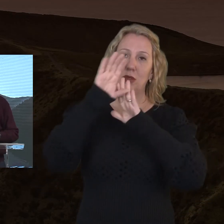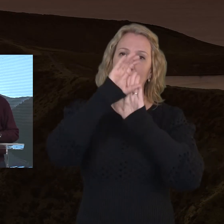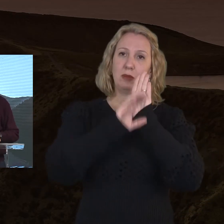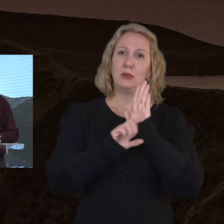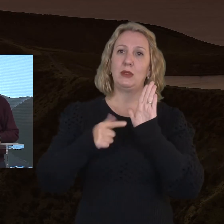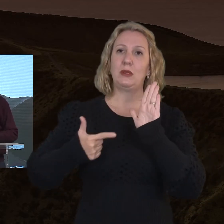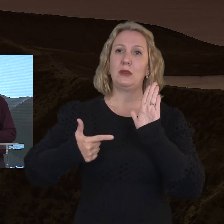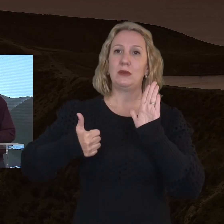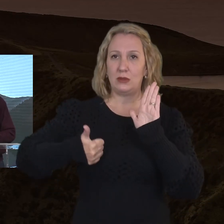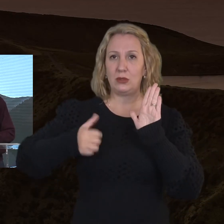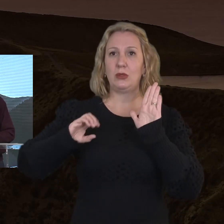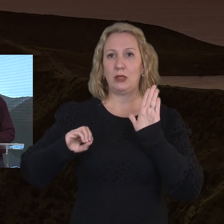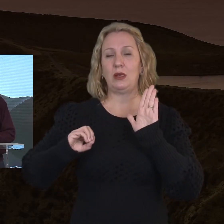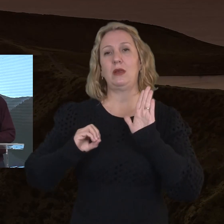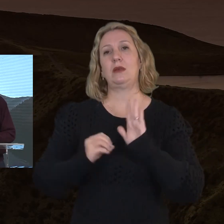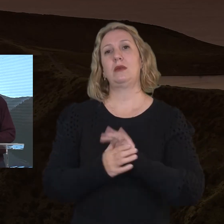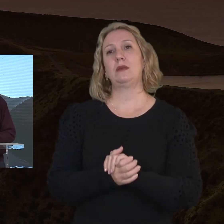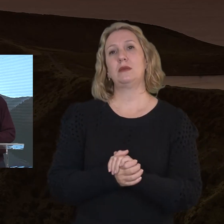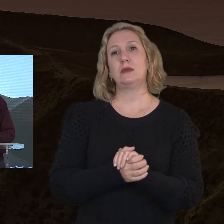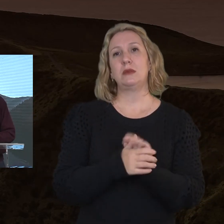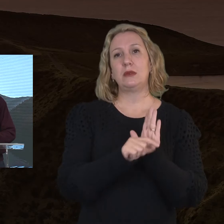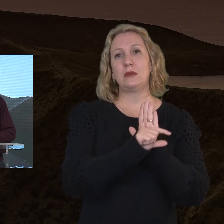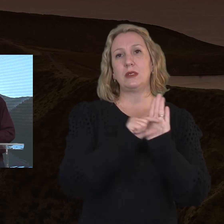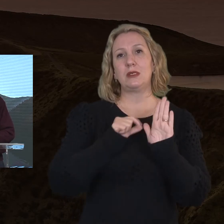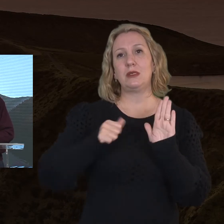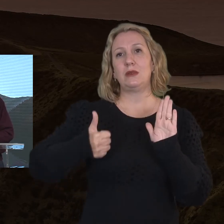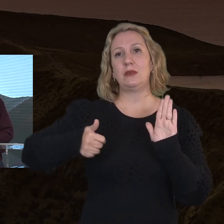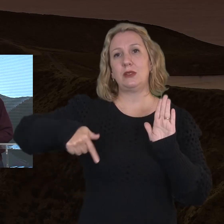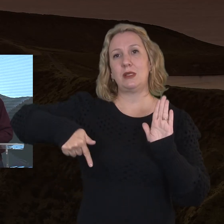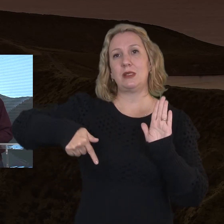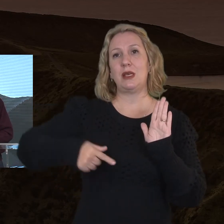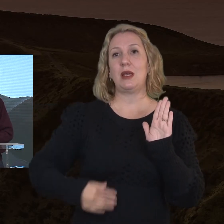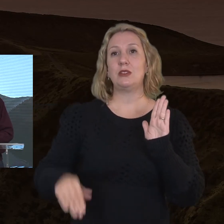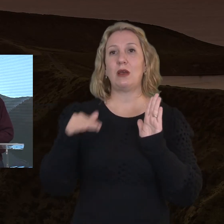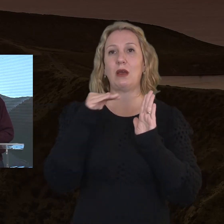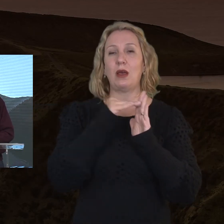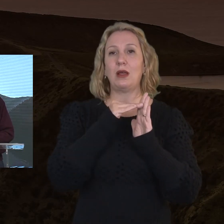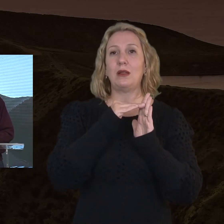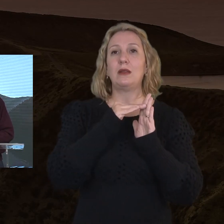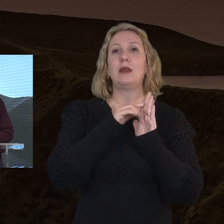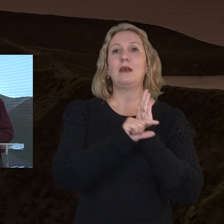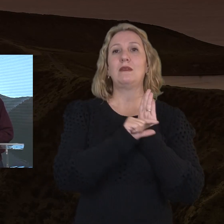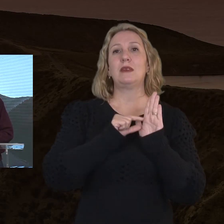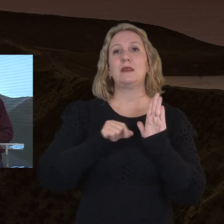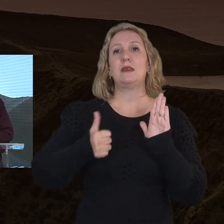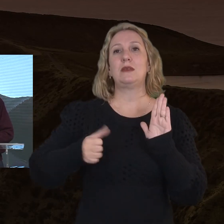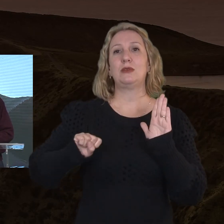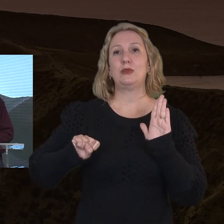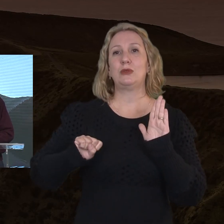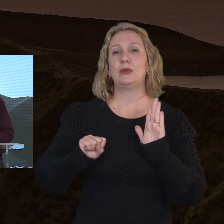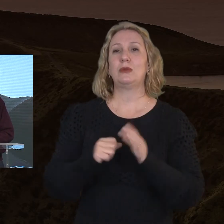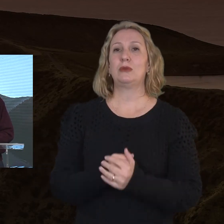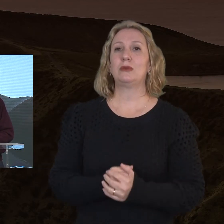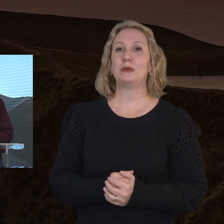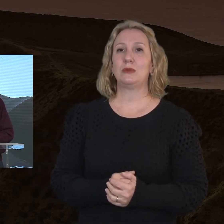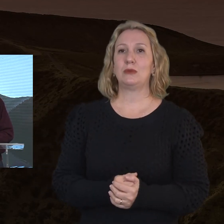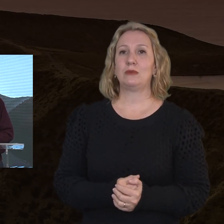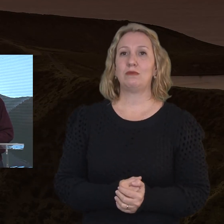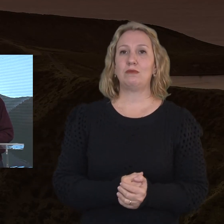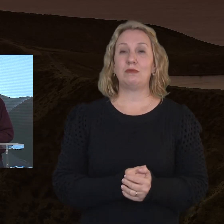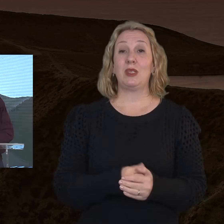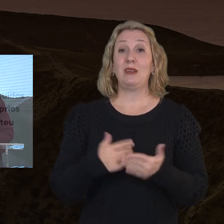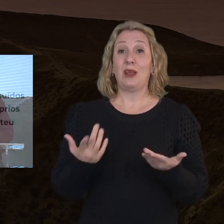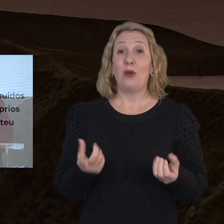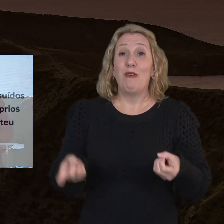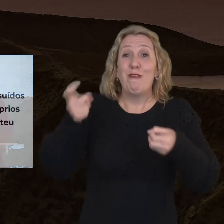lucas capítulo 10 versículo 17 18 nós já lemos então regressaram 70 possuído